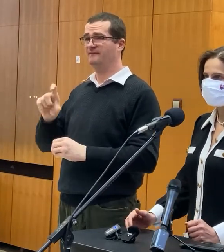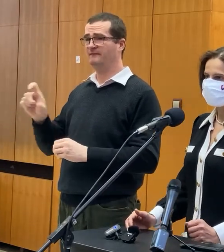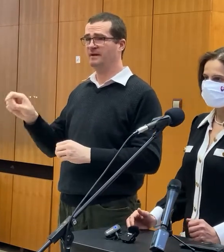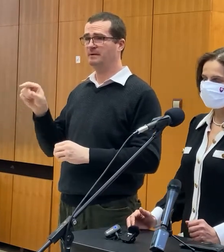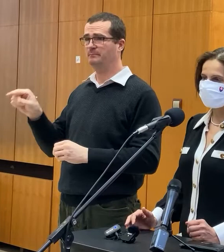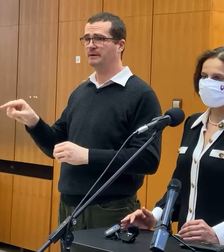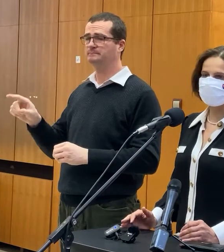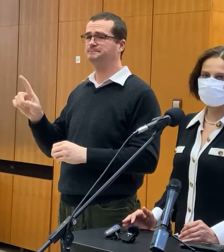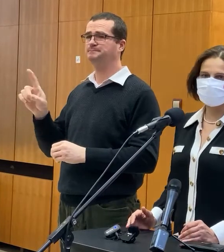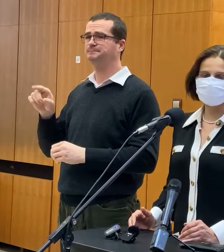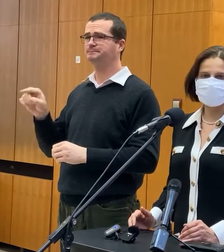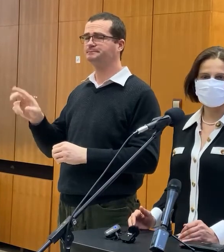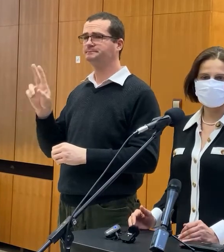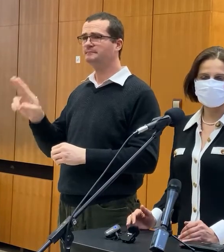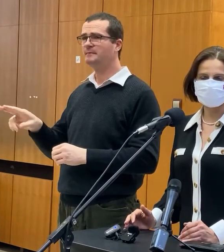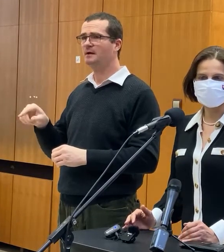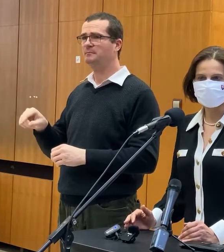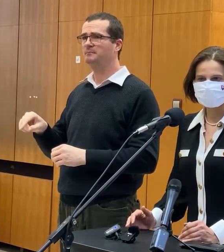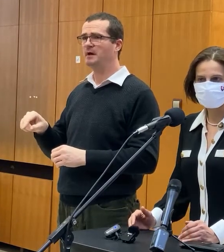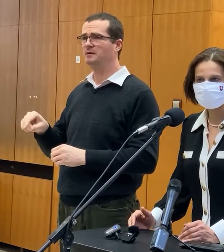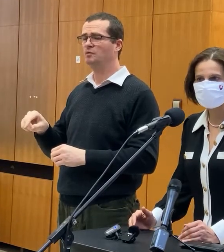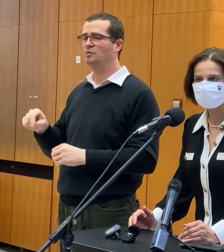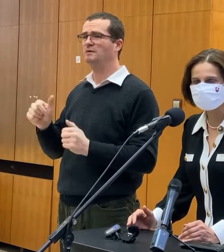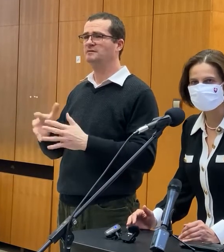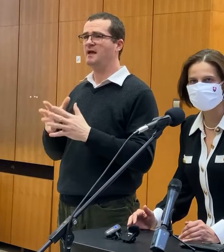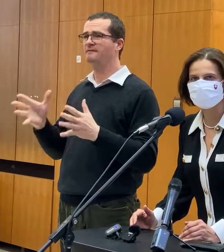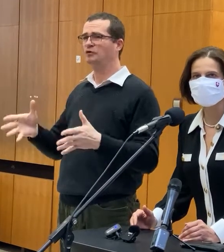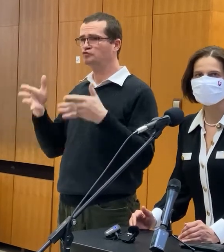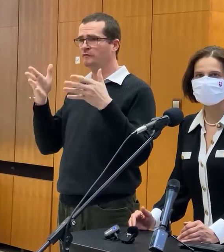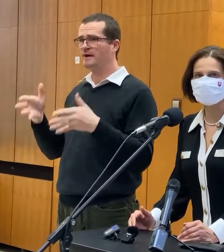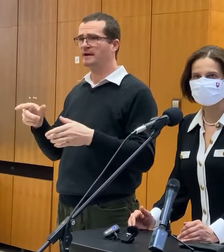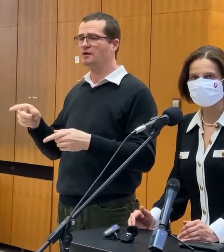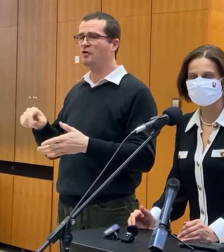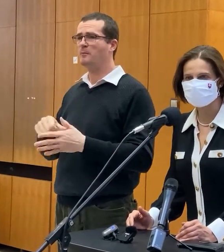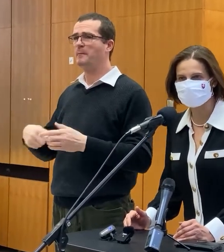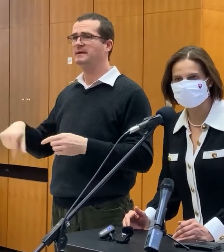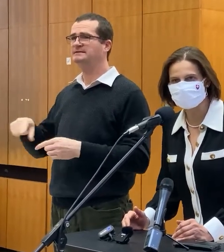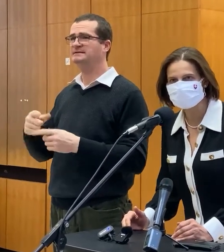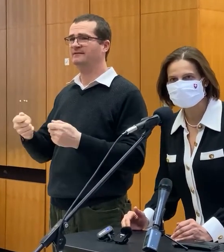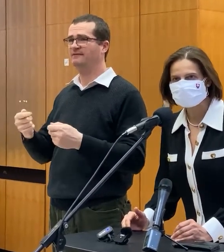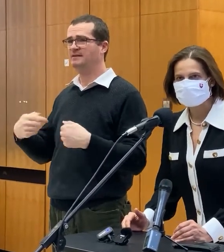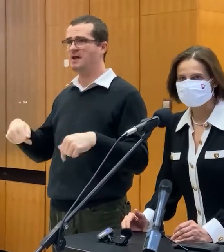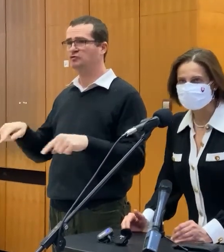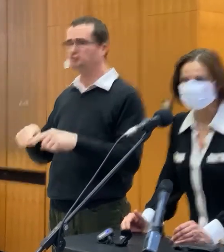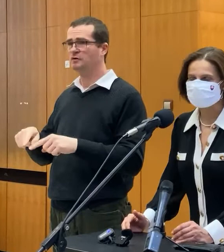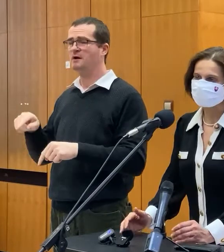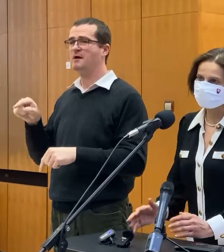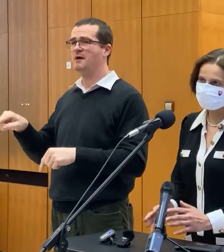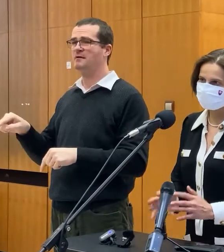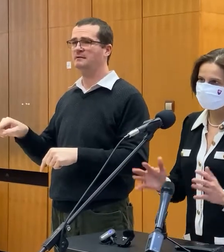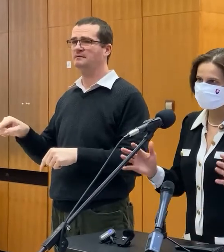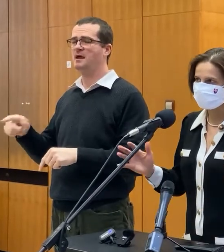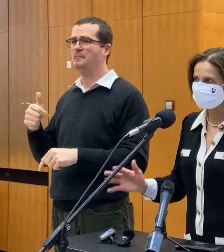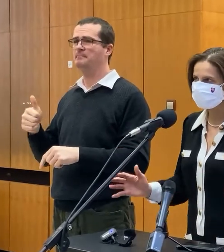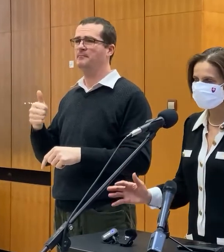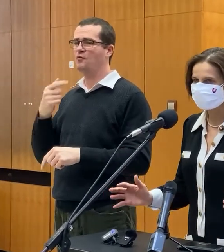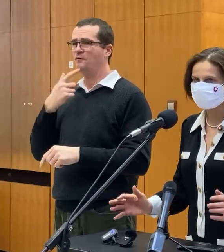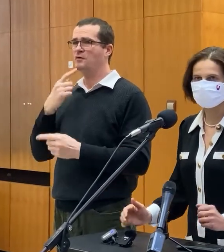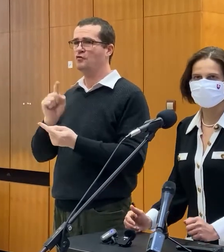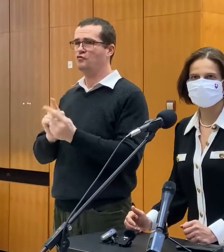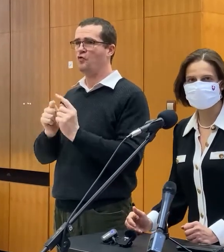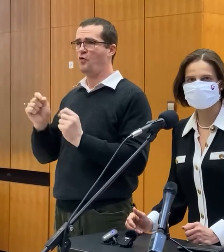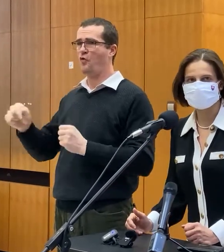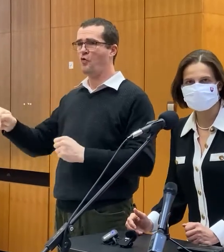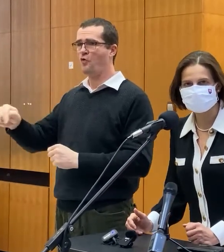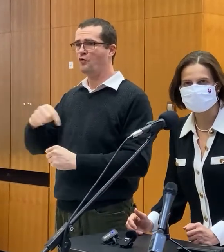podniky, ktoré majú najväčších veriteľov spomedzi finančných subjektov. A tam vlastne sa jedná vlastne o dohodu s